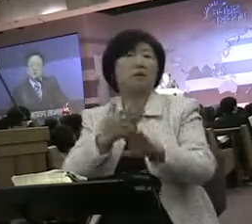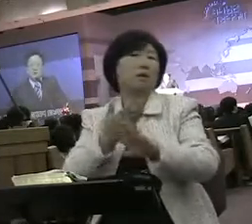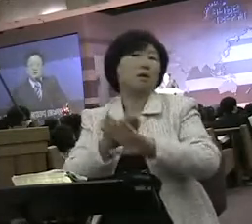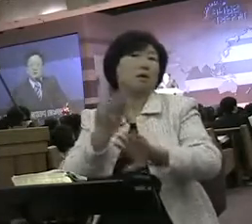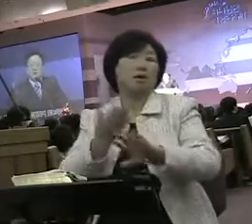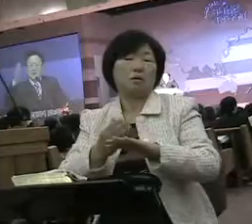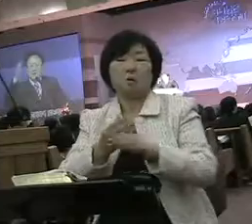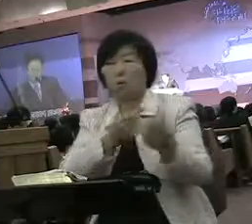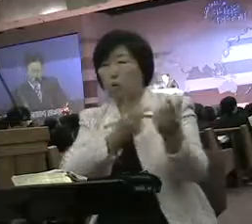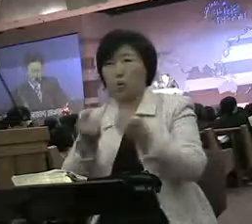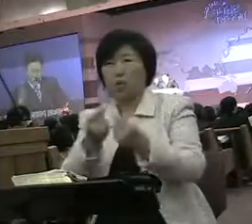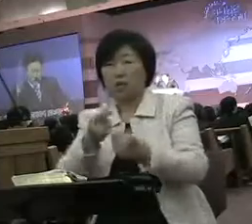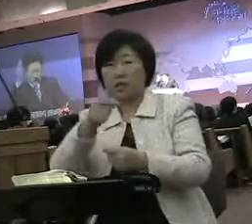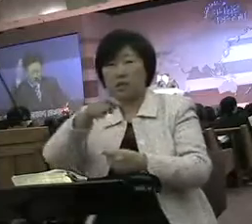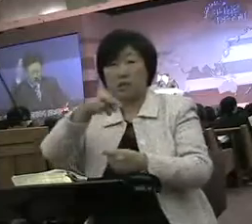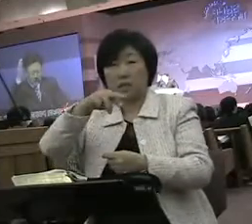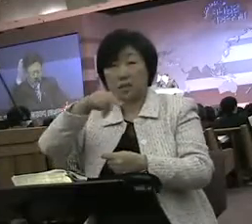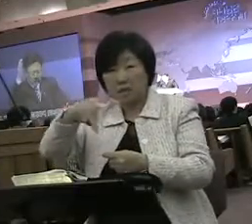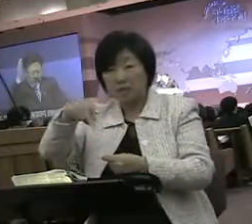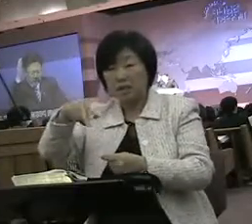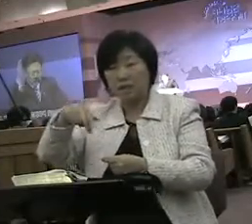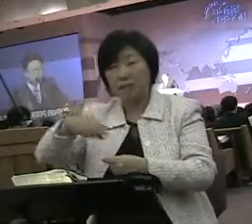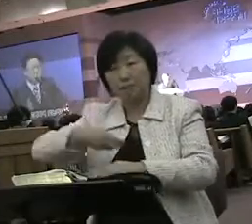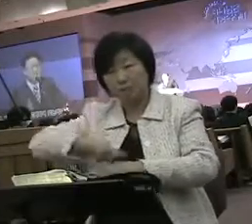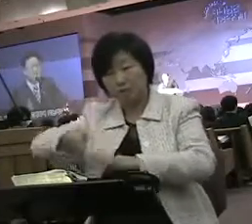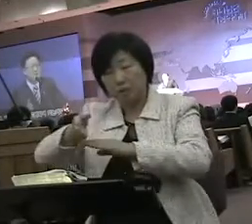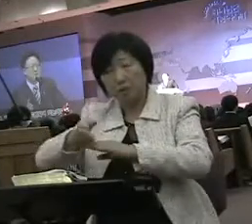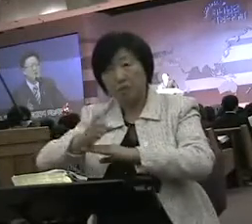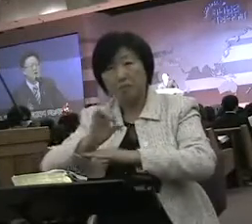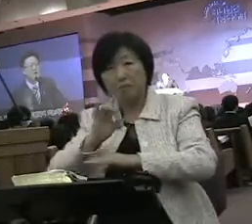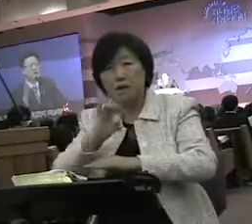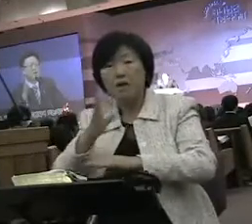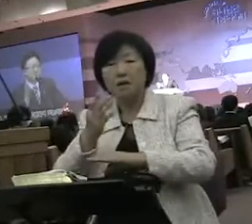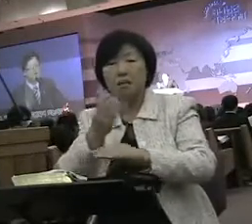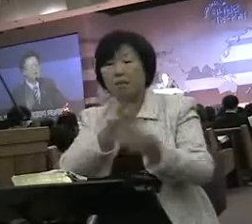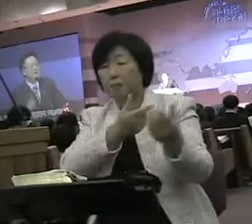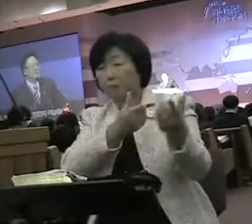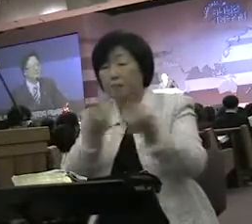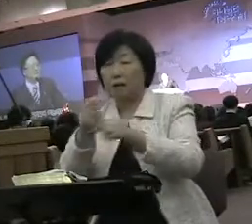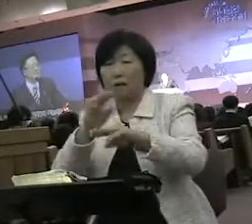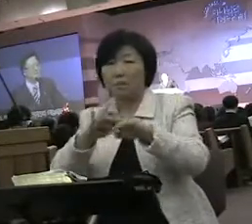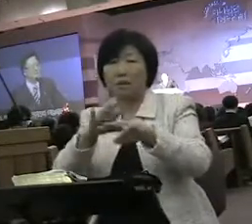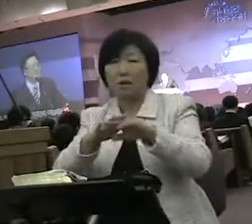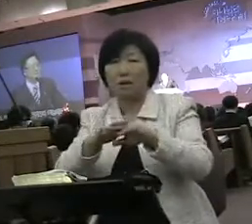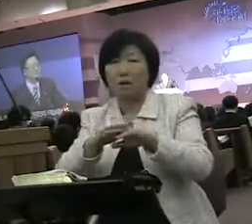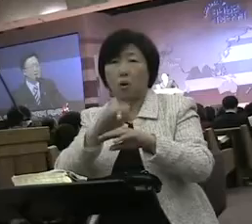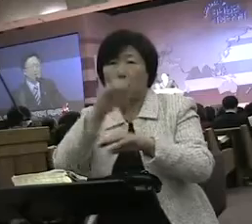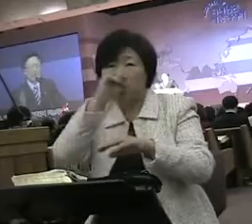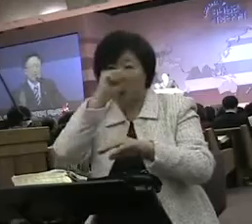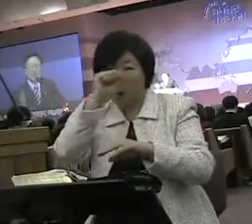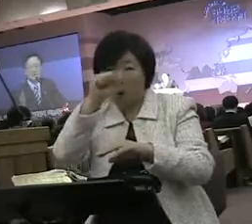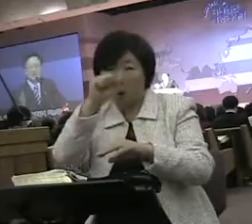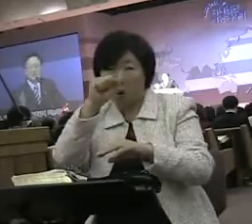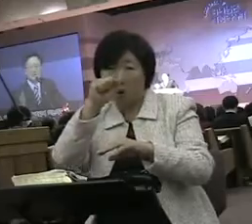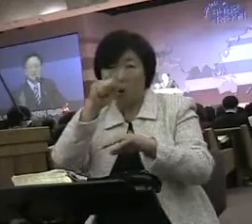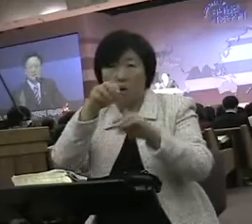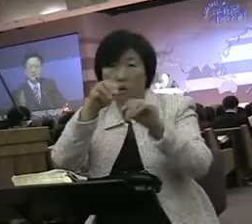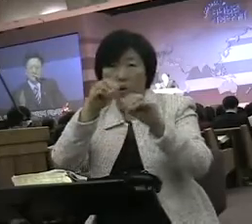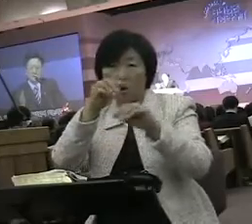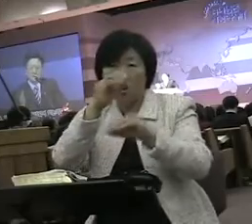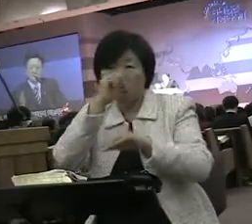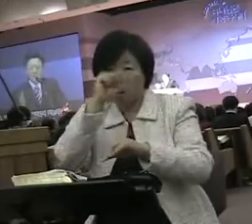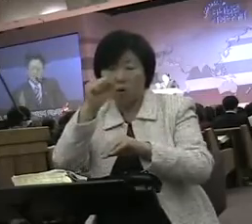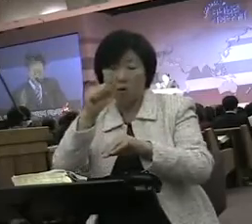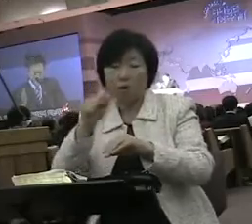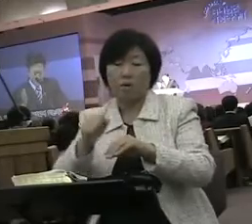씨앗이 뿌려지지만 모든 밭이 열매를 내지 않습니다. 옥토의 마음, 옥토만이